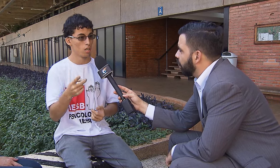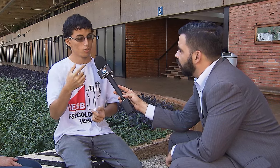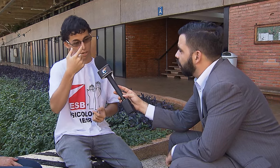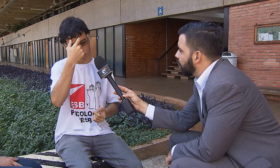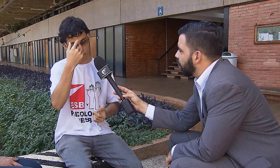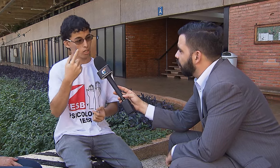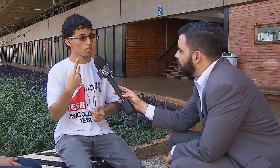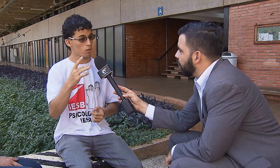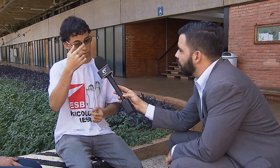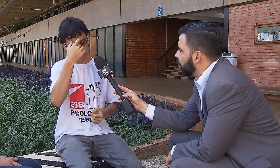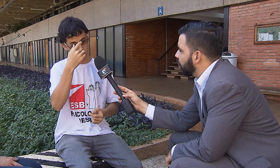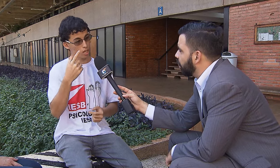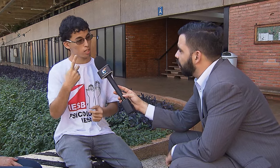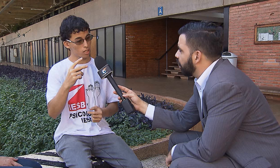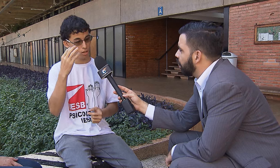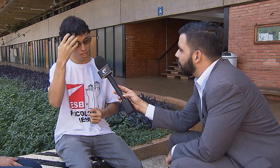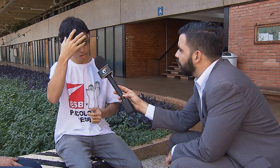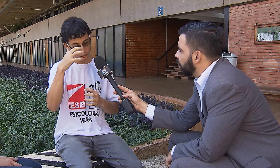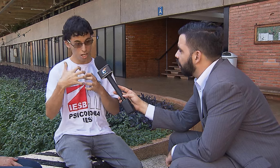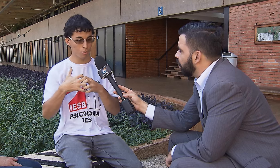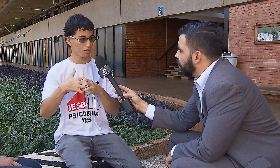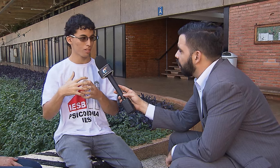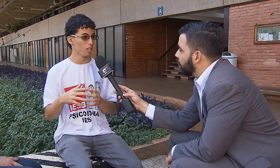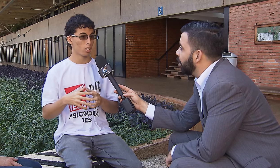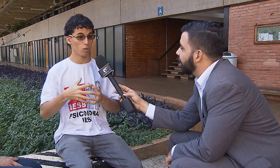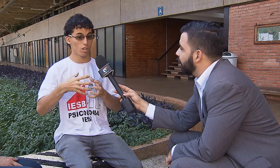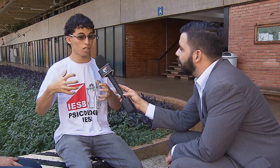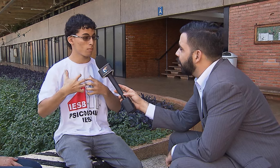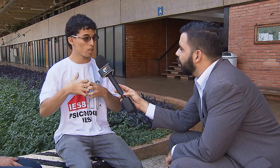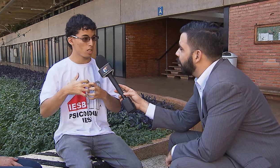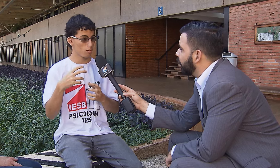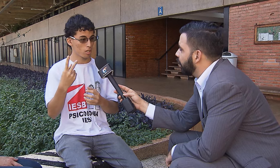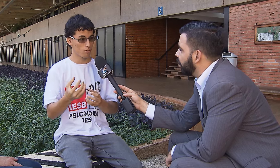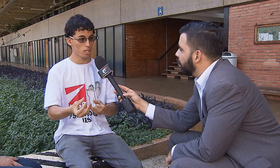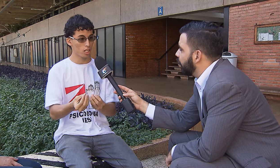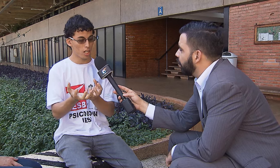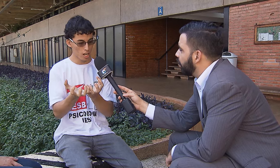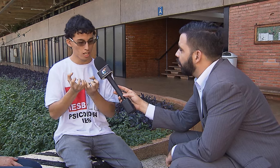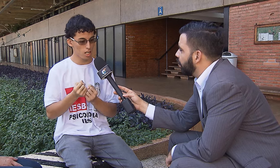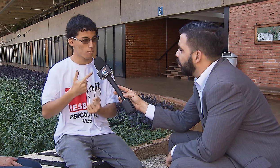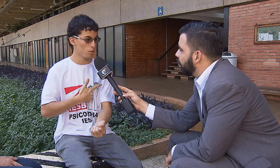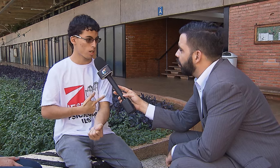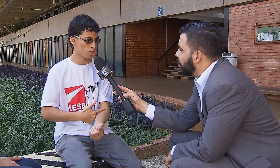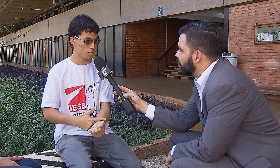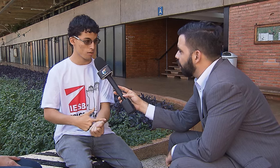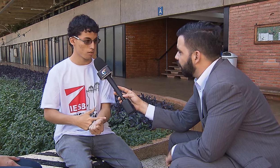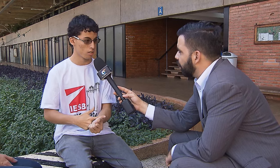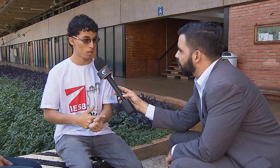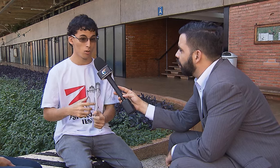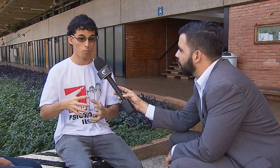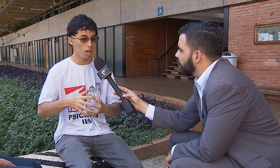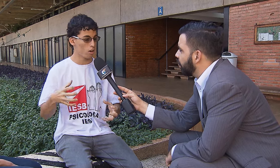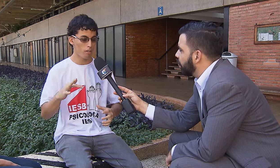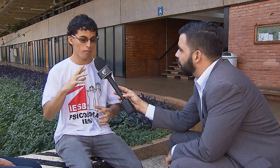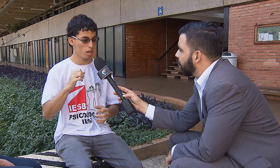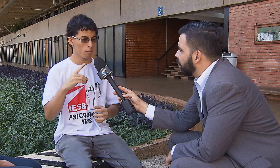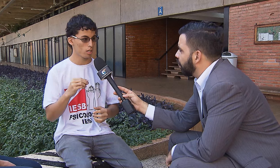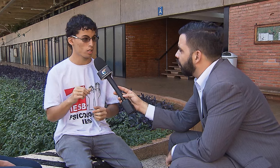Sua mente, sua consciência, seu cérebro, que é o grande mecanismo que você recebe a educação. E a maior ferramenta que